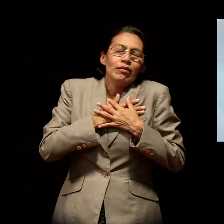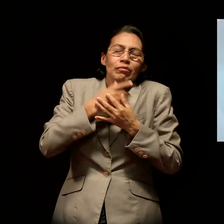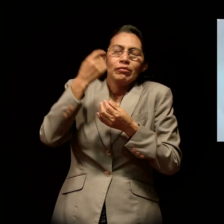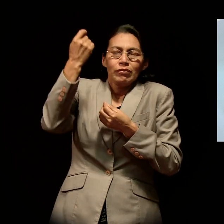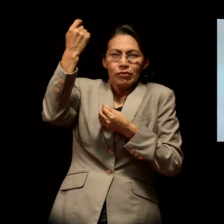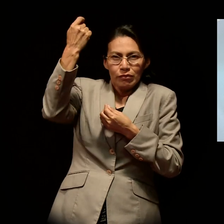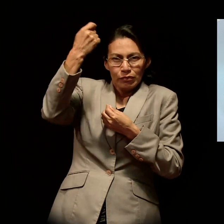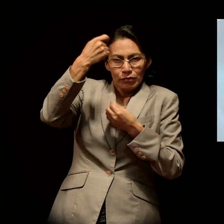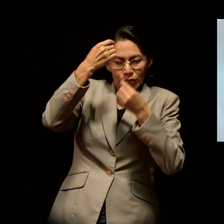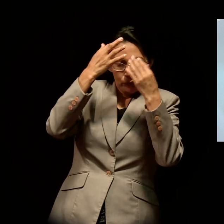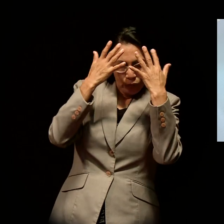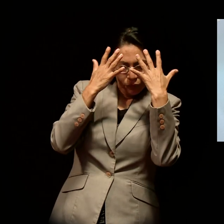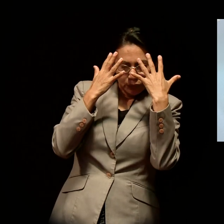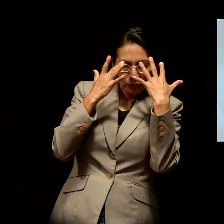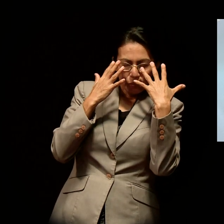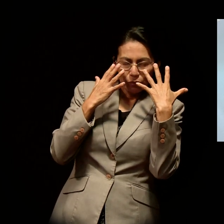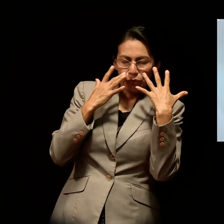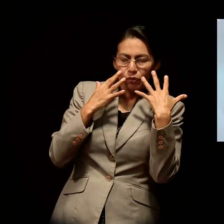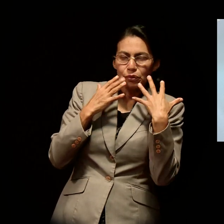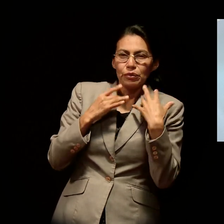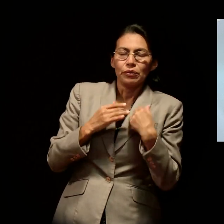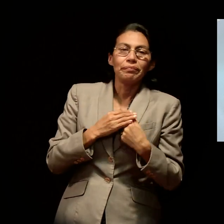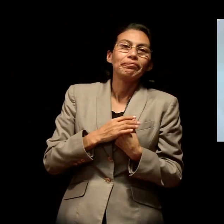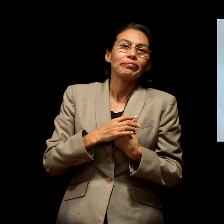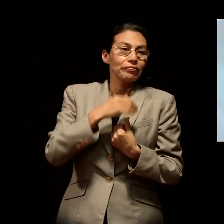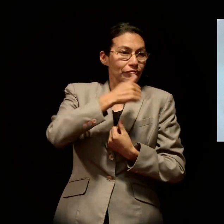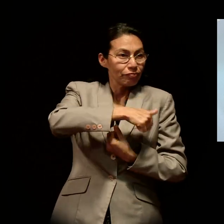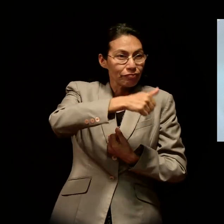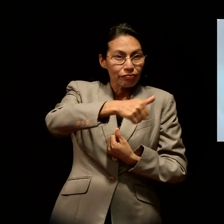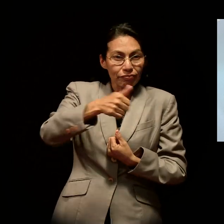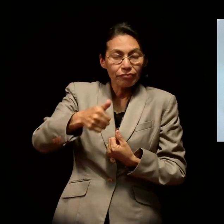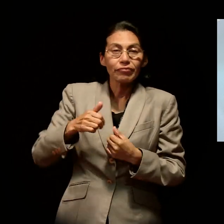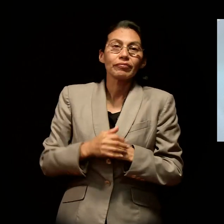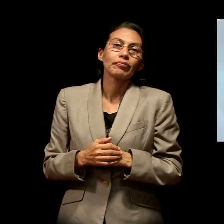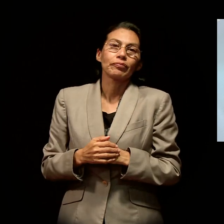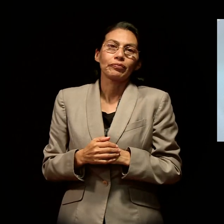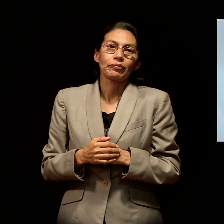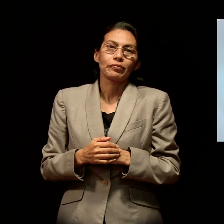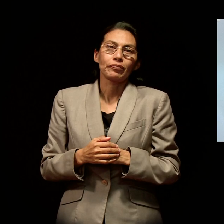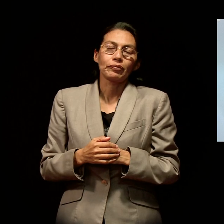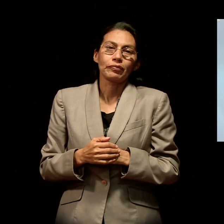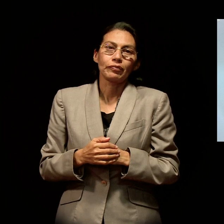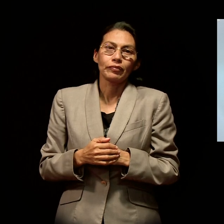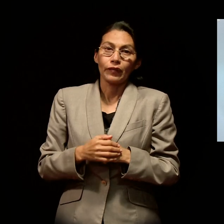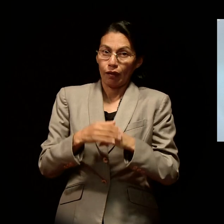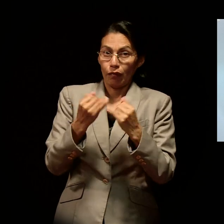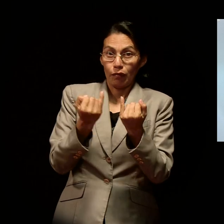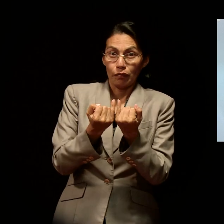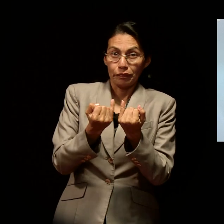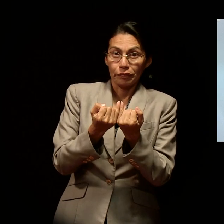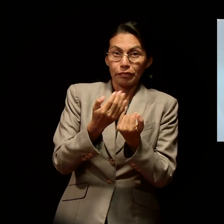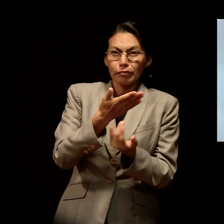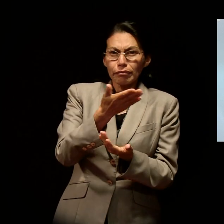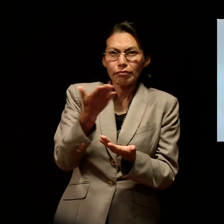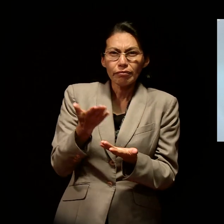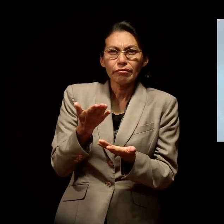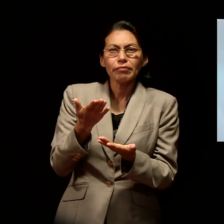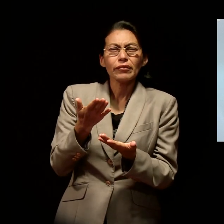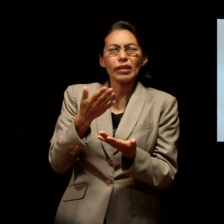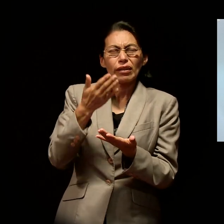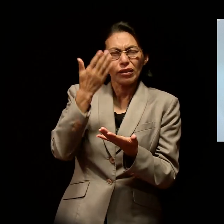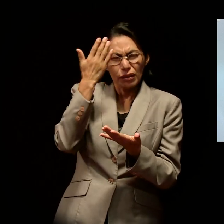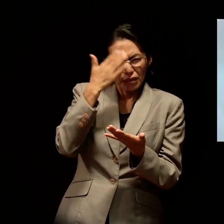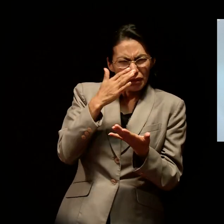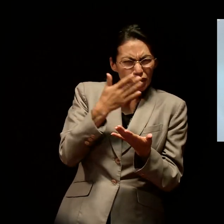presto a ofrecerlo derramarlo sobre todos nosotros también enraizará tus convicciones